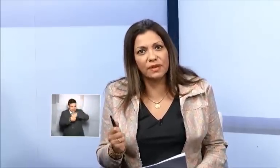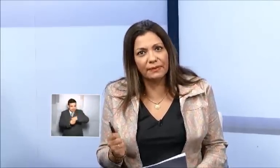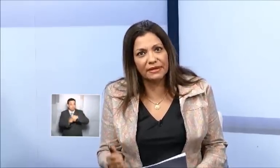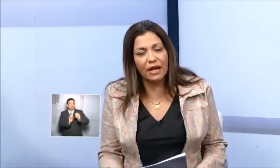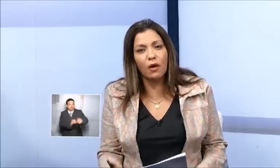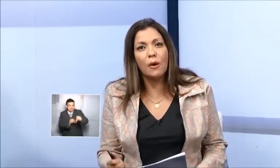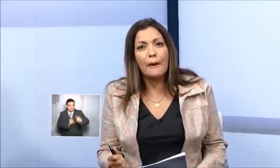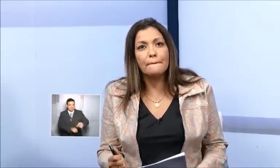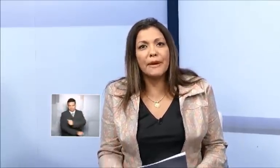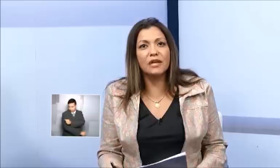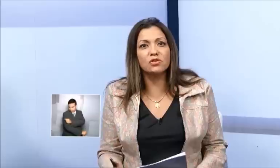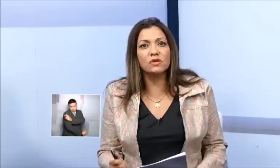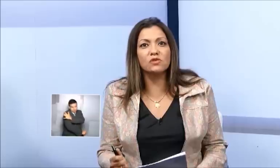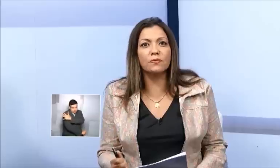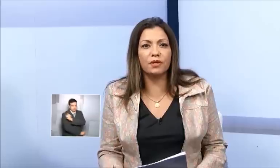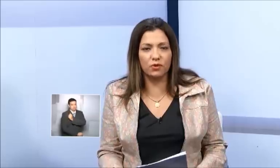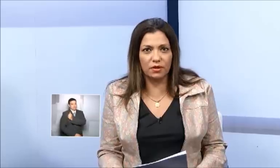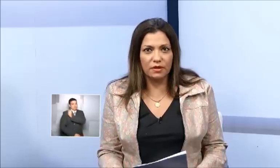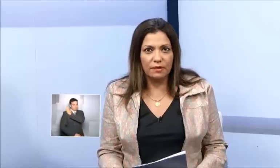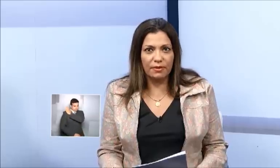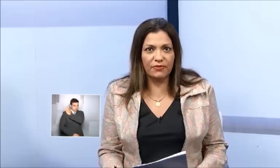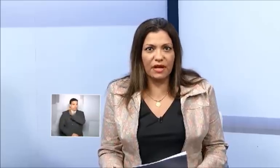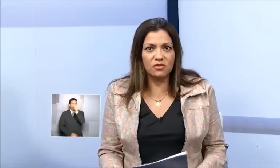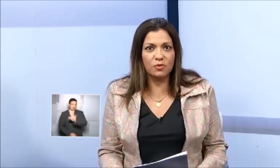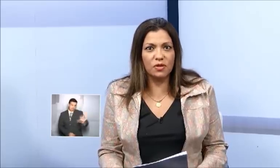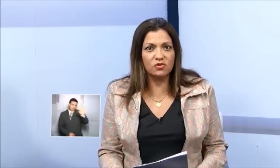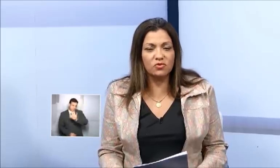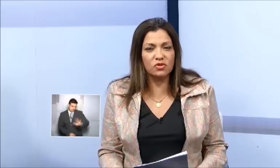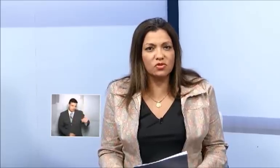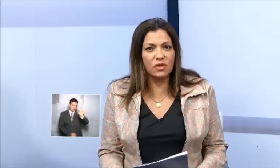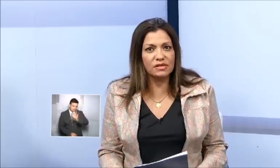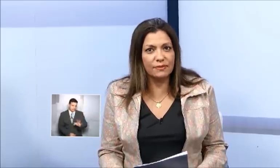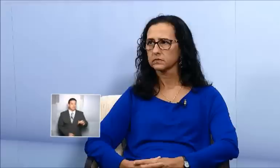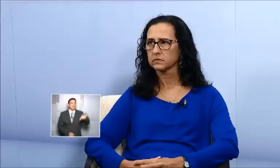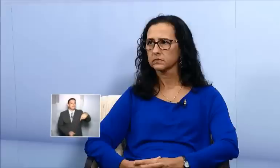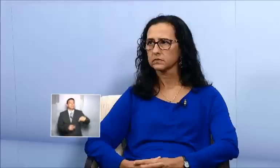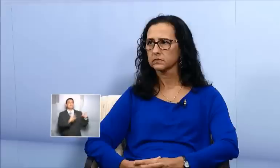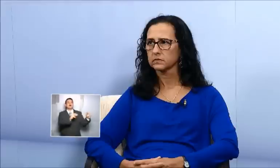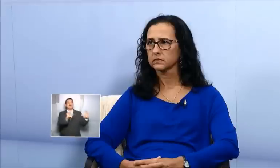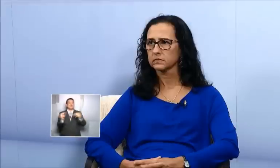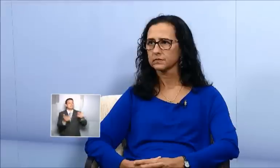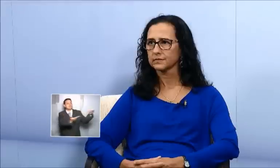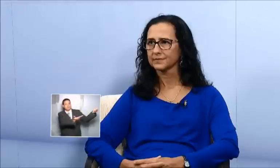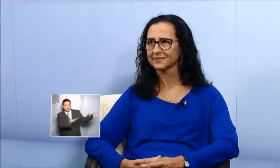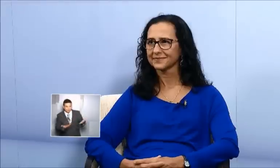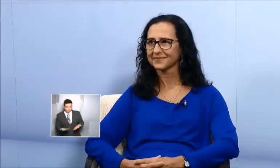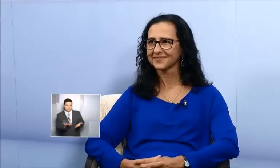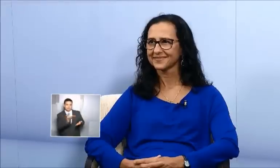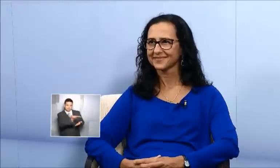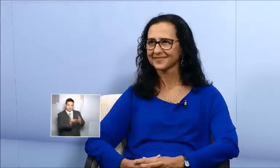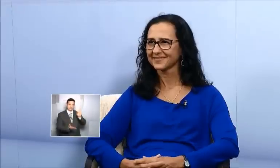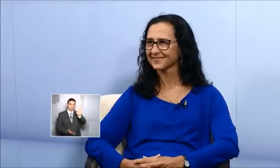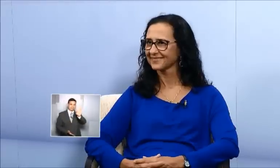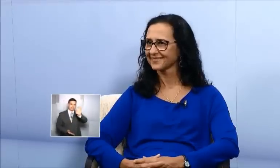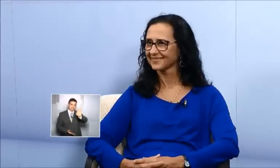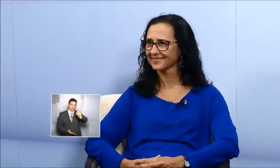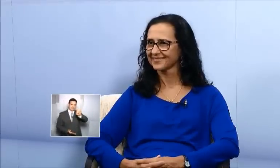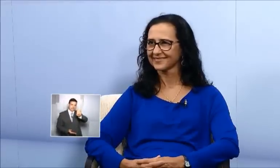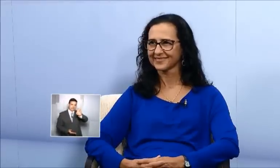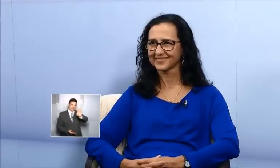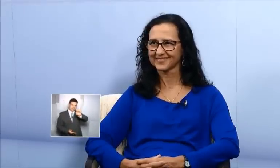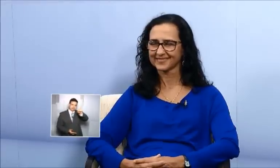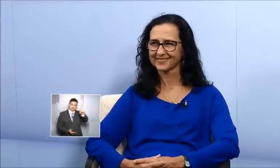ensinos fundamental, médio e superior. Para falar sobre o assunto, estou recebendo Tereza Messer Andion, ela